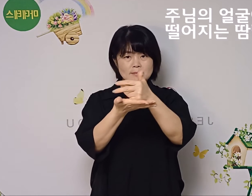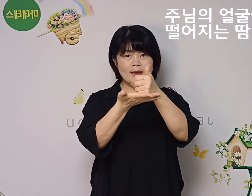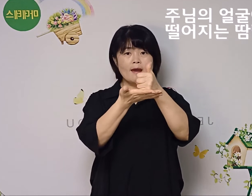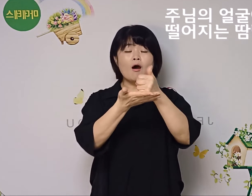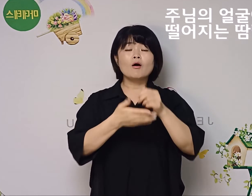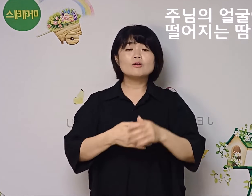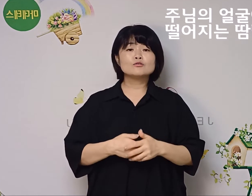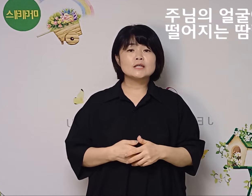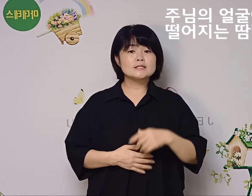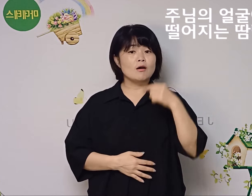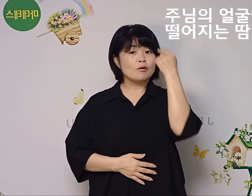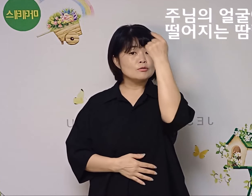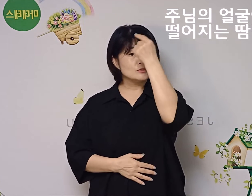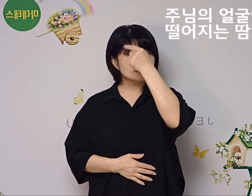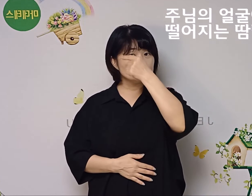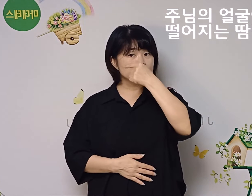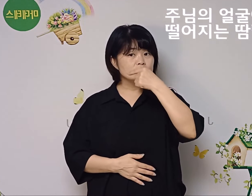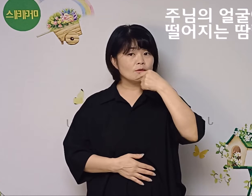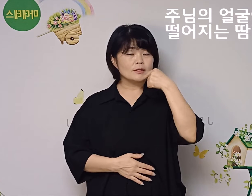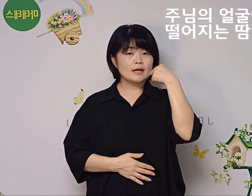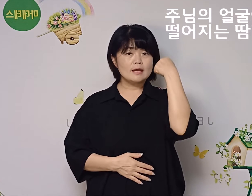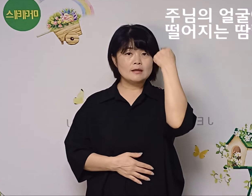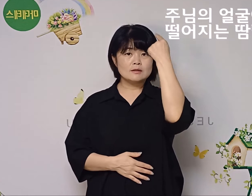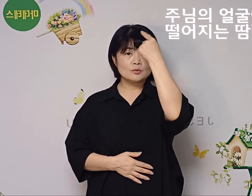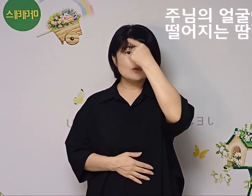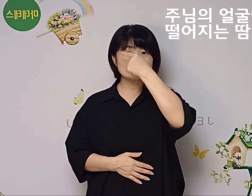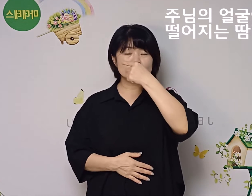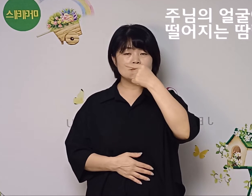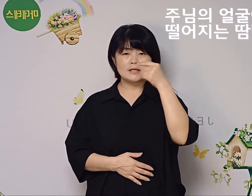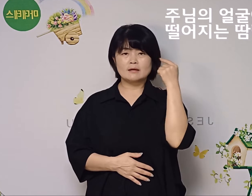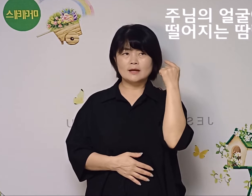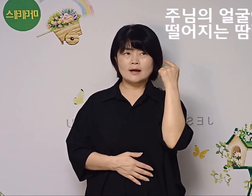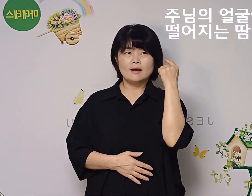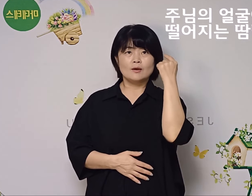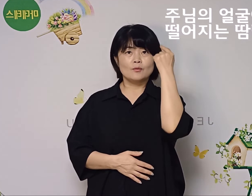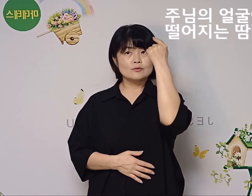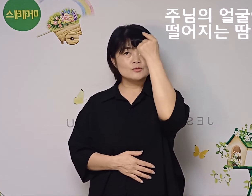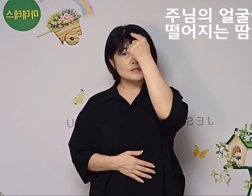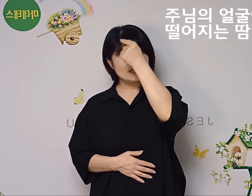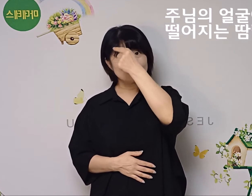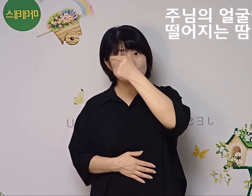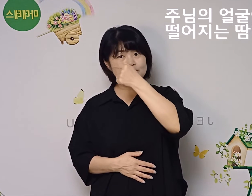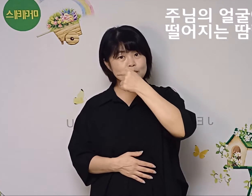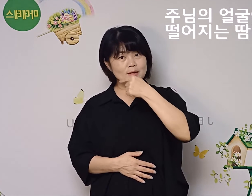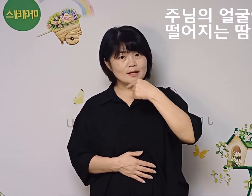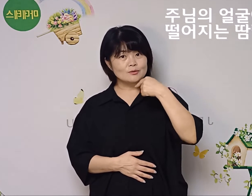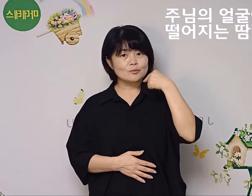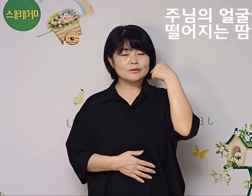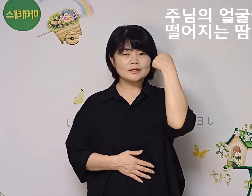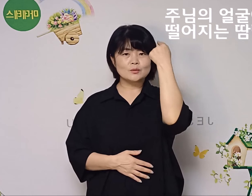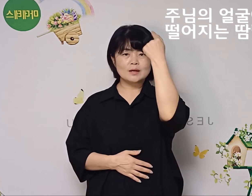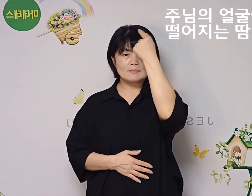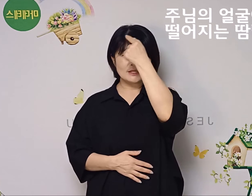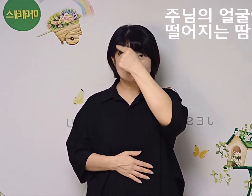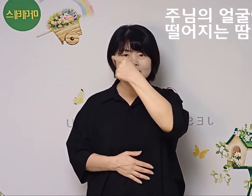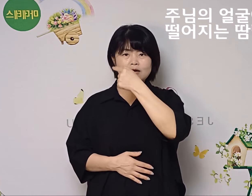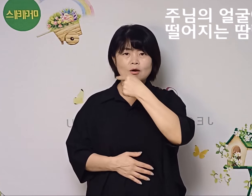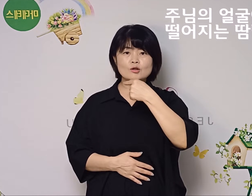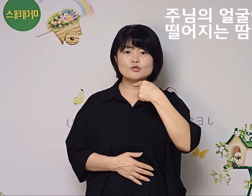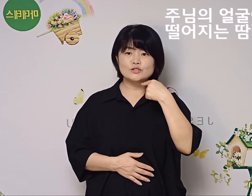주님의 얼굴을 이렇게 돌려주시면 돼요. 그러니까 오른쪽에서 왼쪽 방향으로 이렇게 돌아가면 되겠죠.